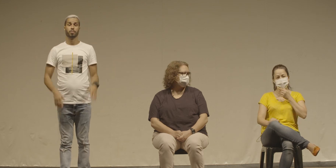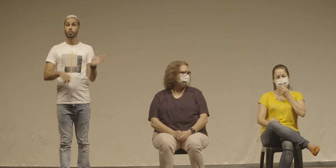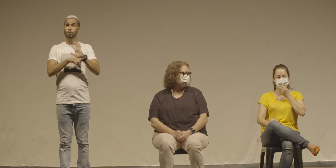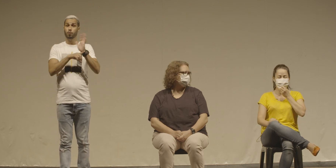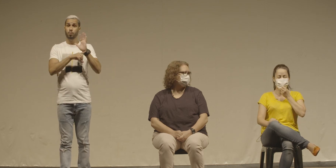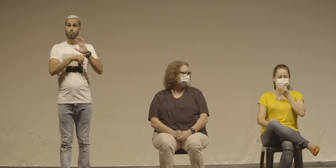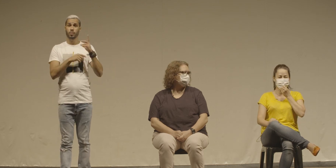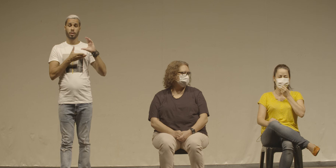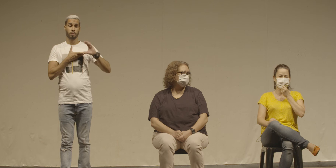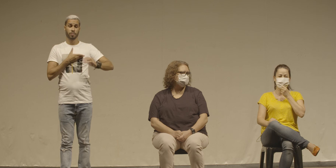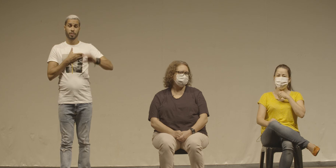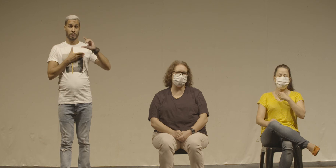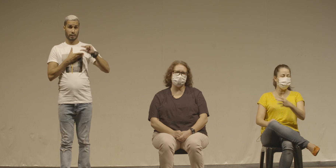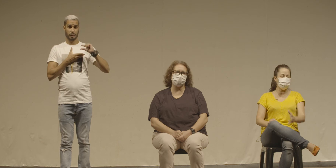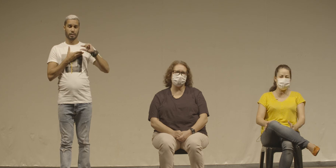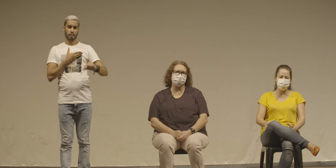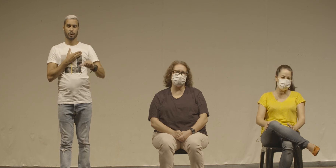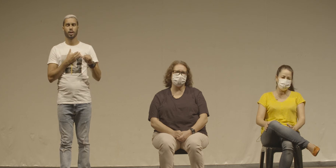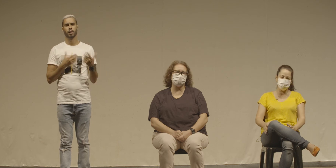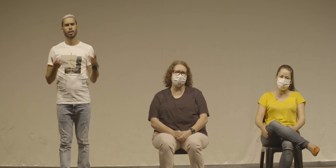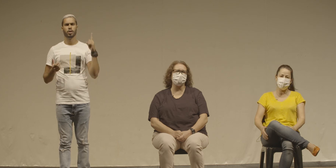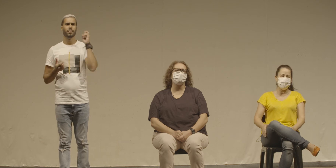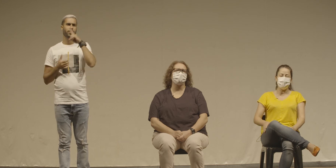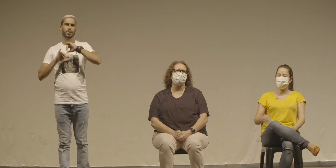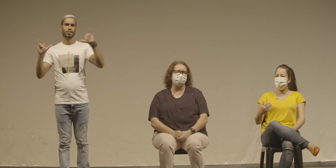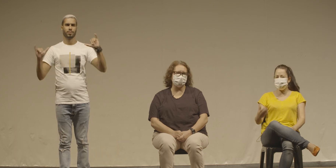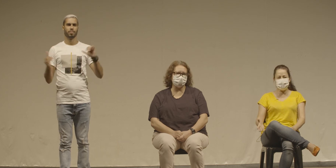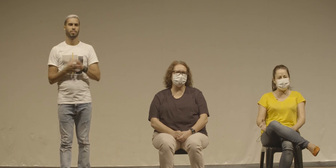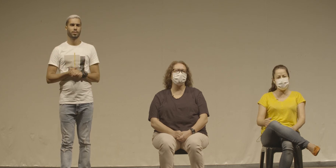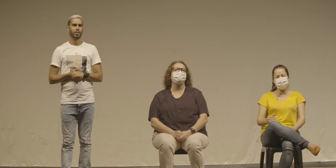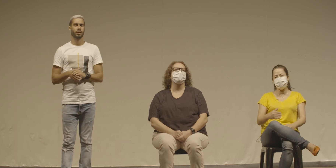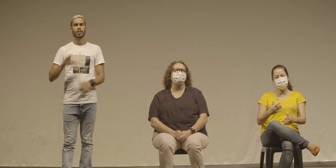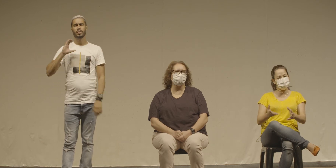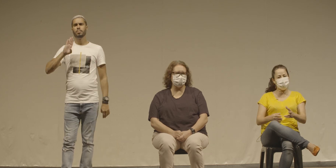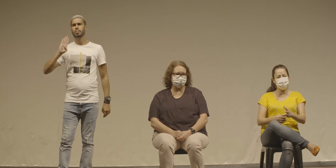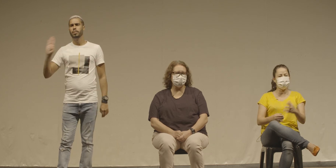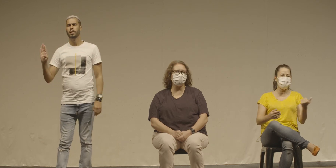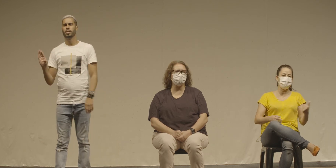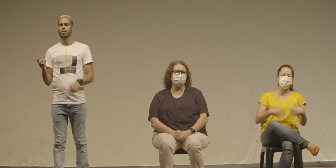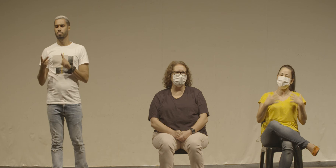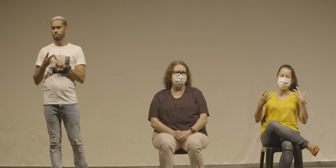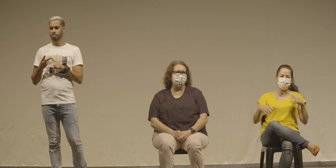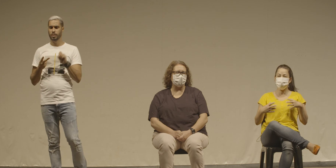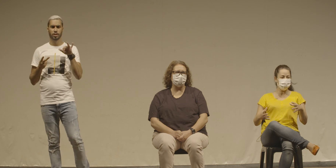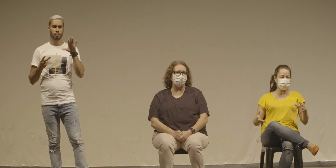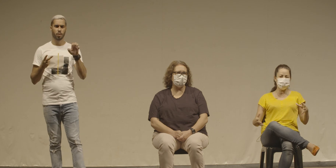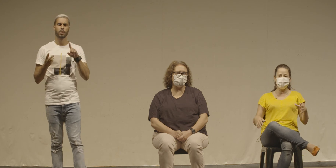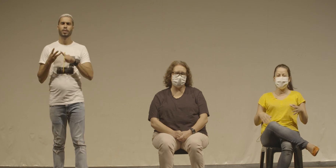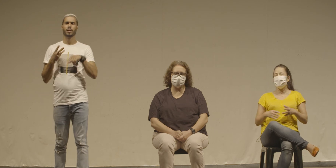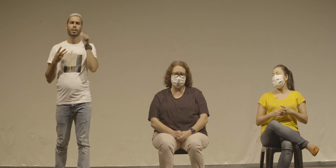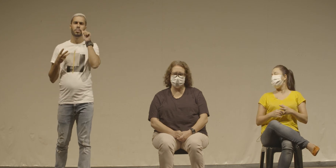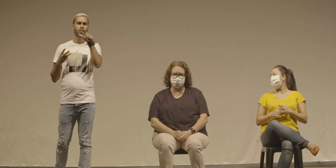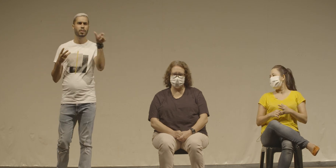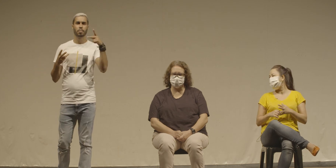porte, né? Então, assim, todo mundo abraçou muito. A CBB, a Simone, as meninas, as atletas, todo mundo. A